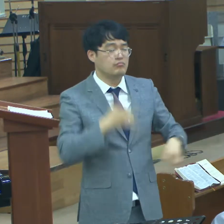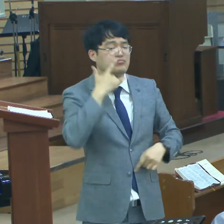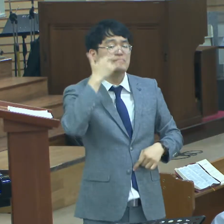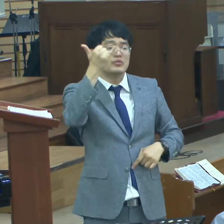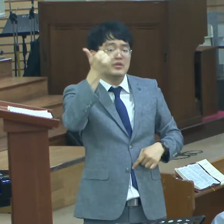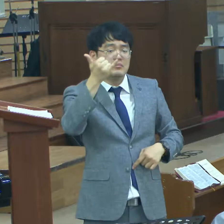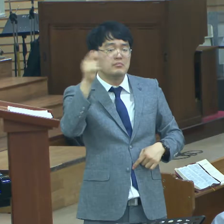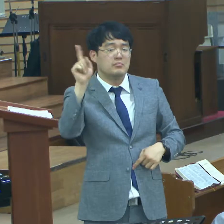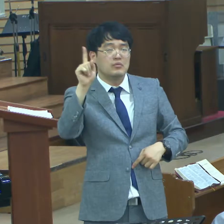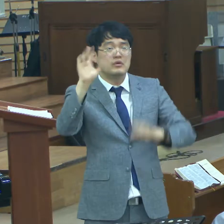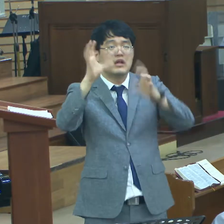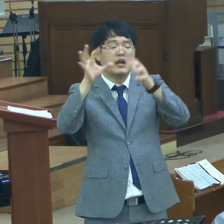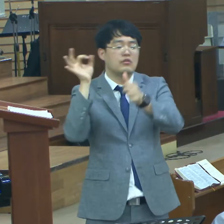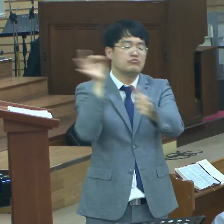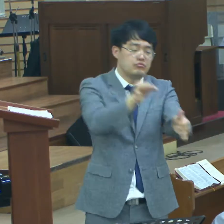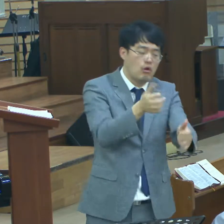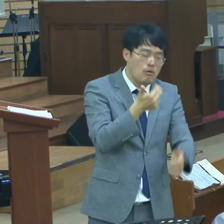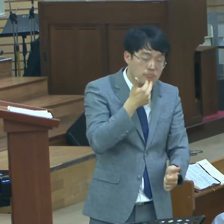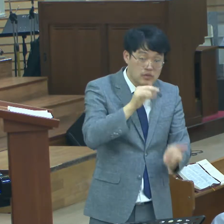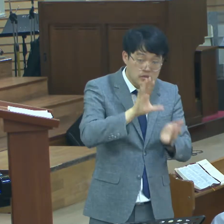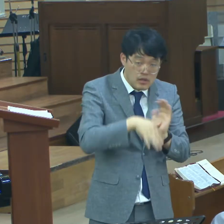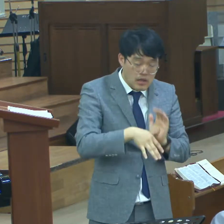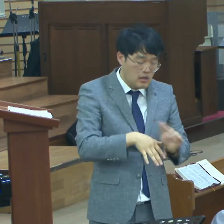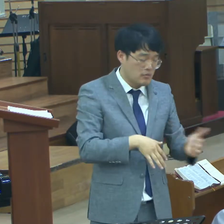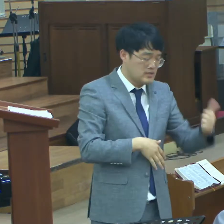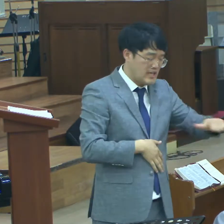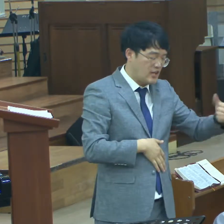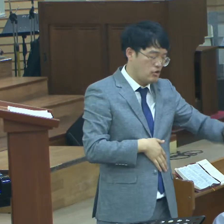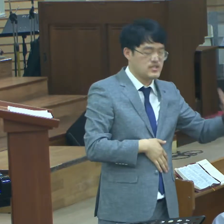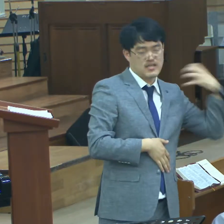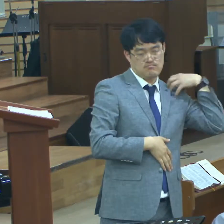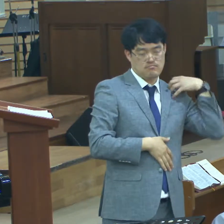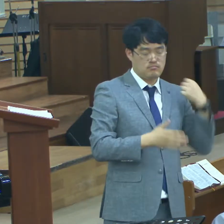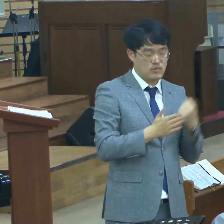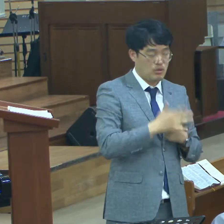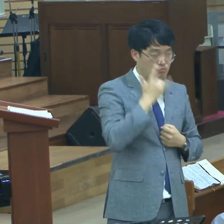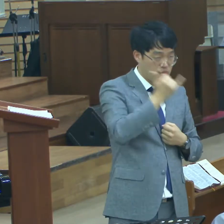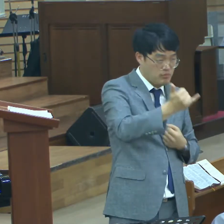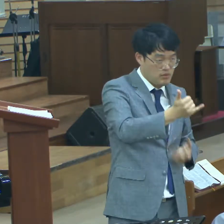되거든요. 그런데 부모님께 드릴 돈을